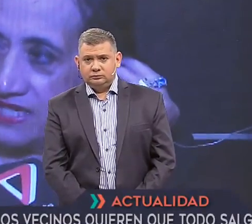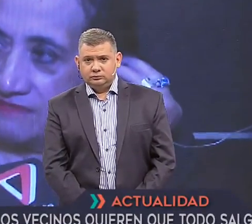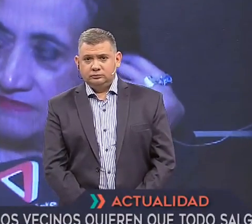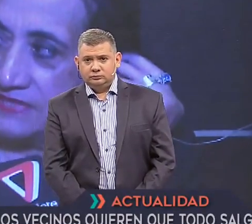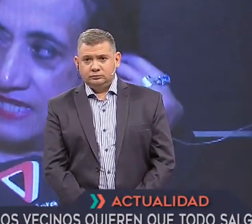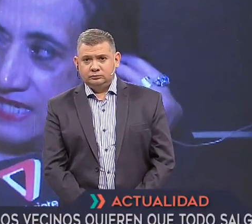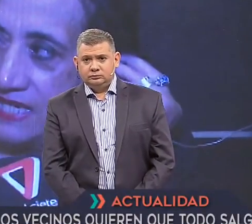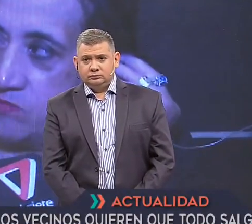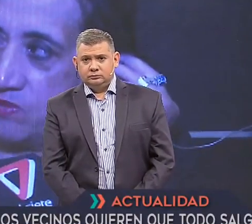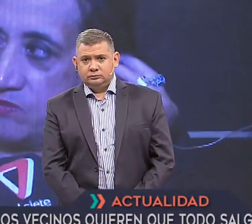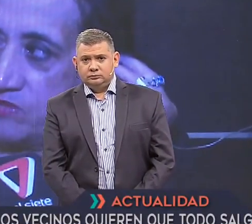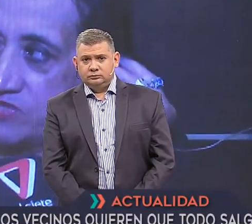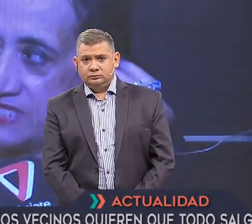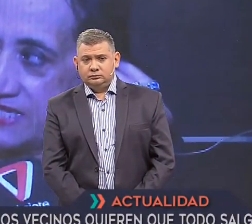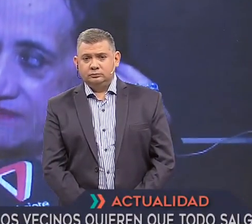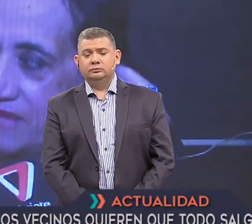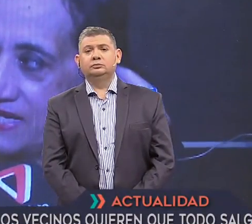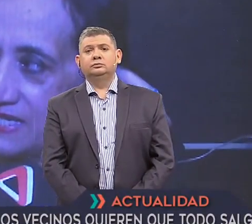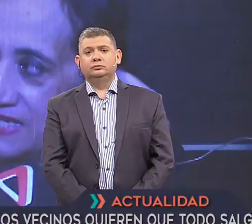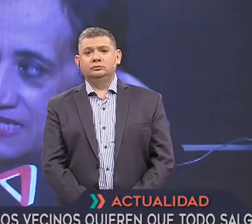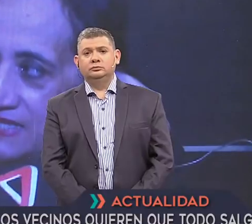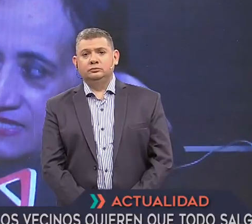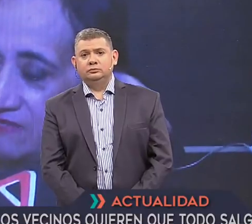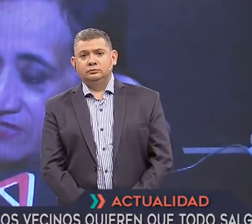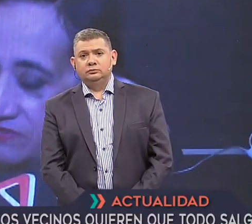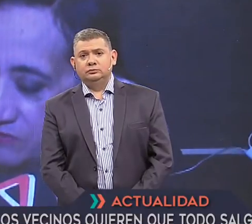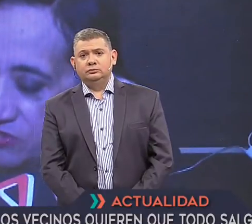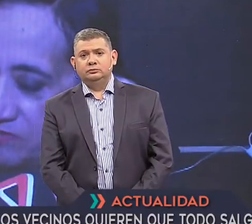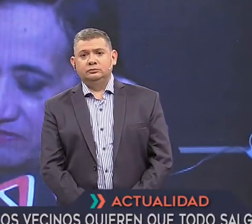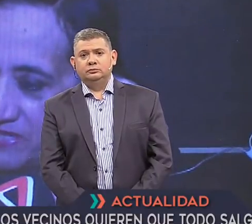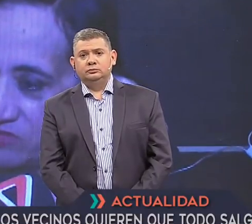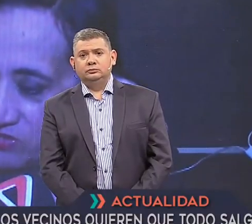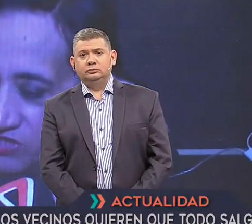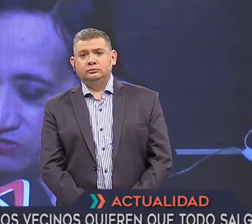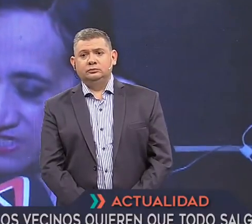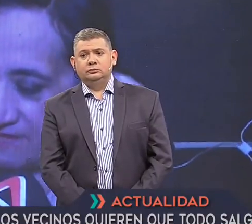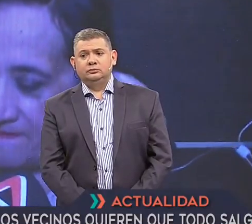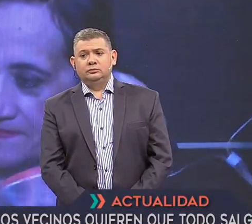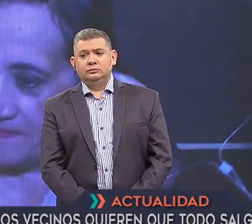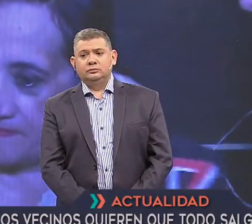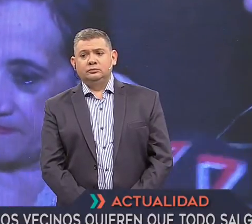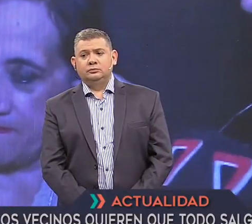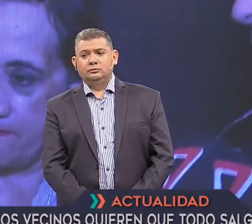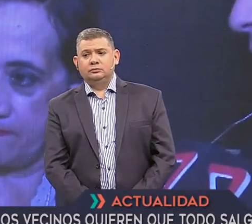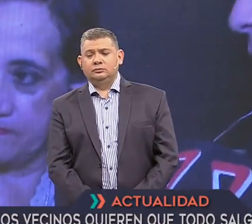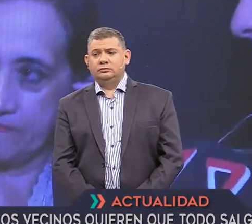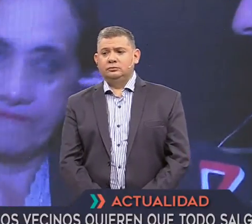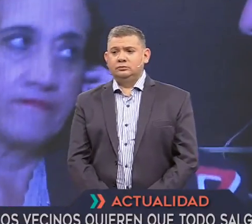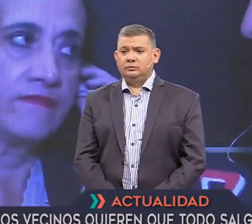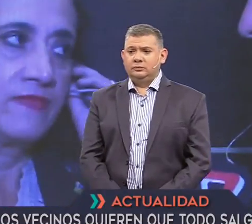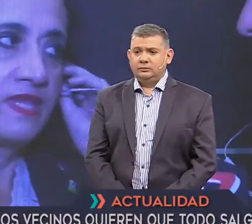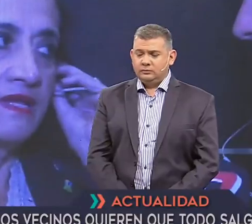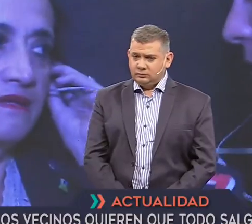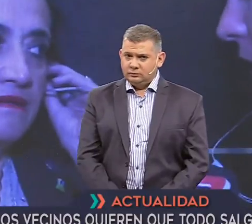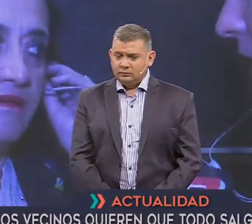otra. El pueblo podemos decir que está en paz y tranquilidad, y bueno, esperemos que continúe así. El abogado de Salgado, discúlpame que me